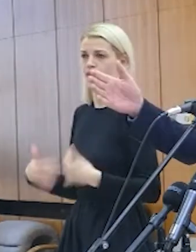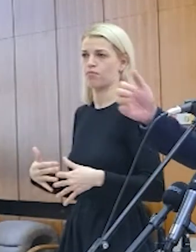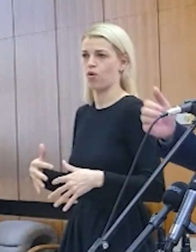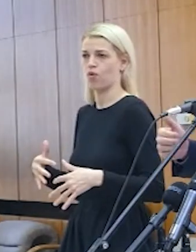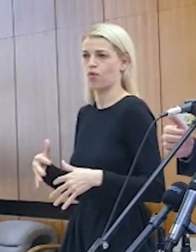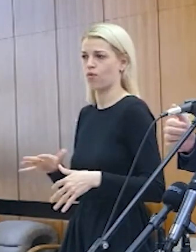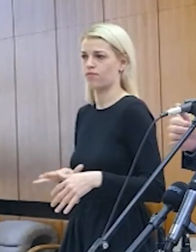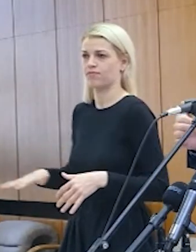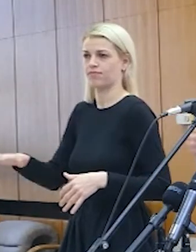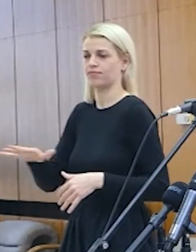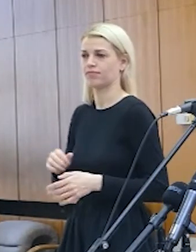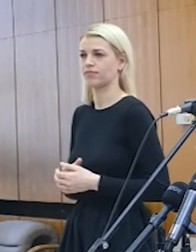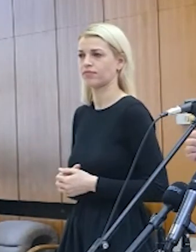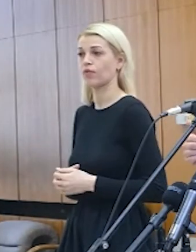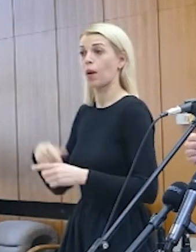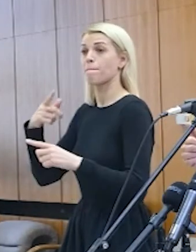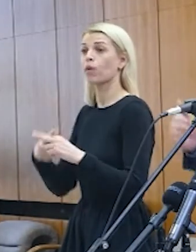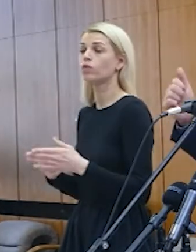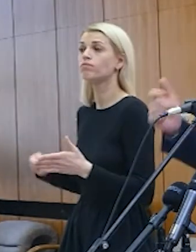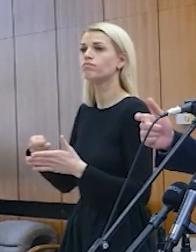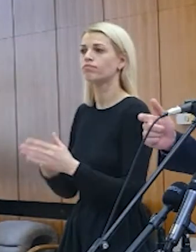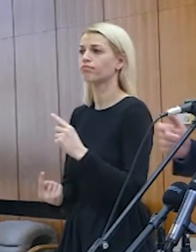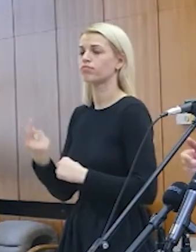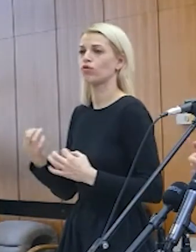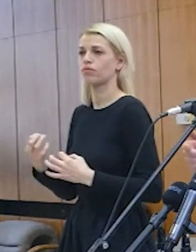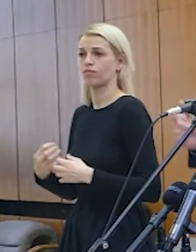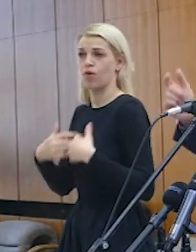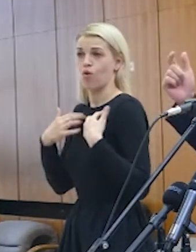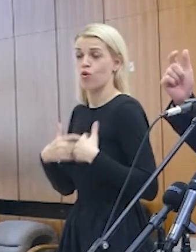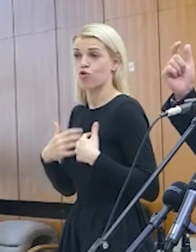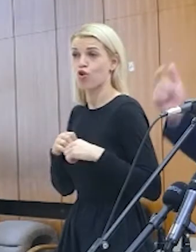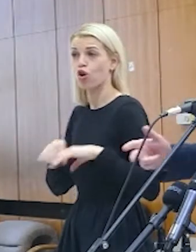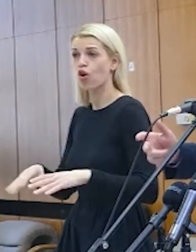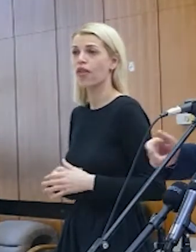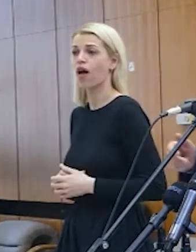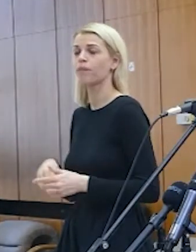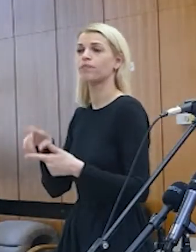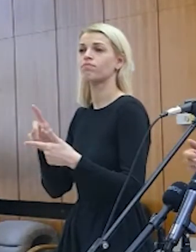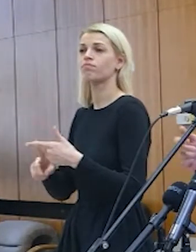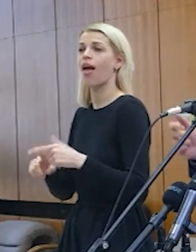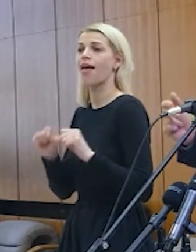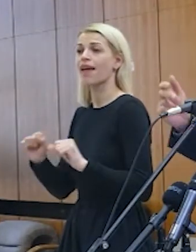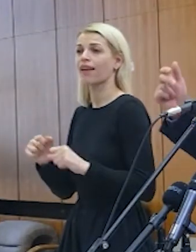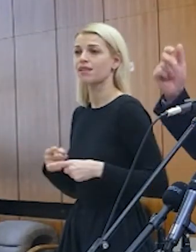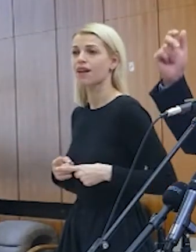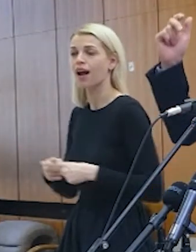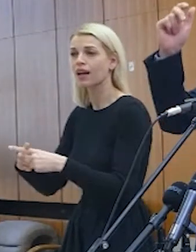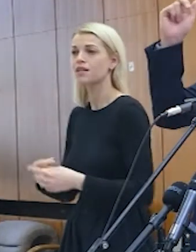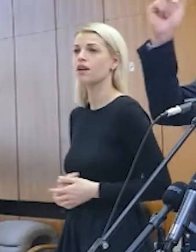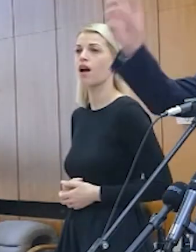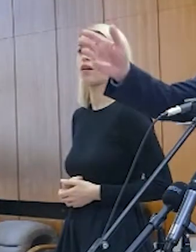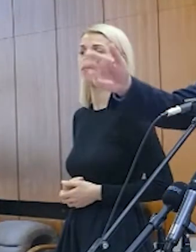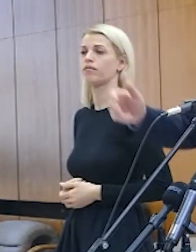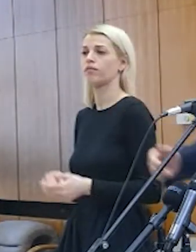až tak neobvyklé, sa pridalo ešte aj to, že korona, teraz aktuálne energetická kríza, teraz